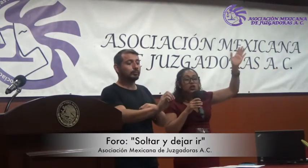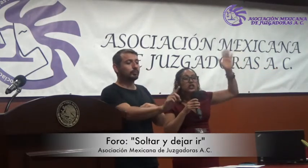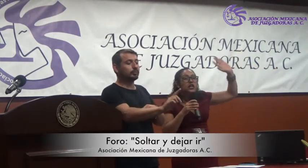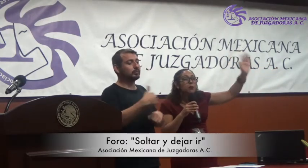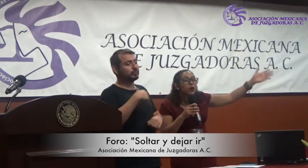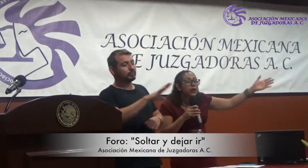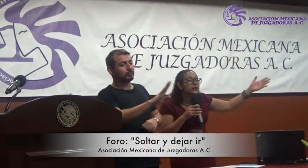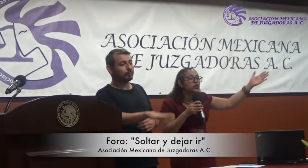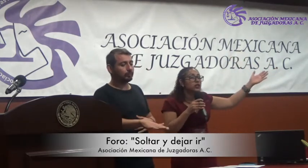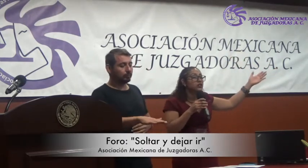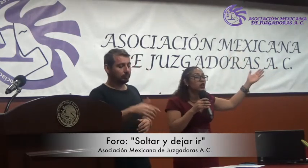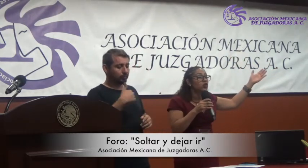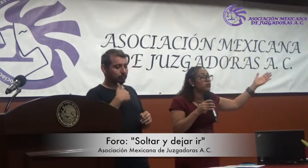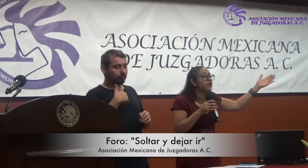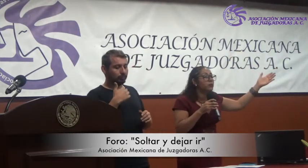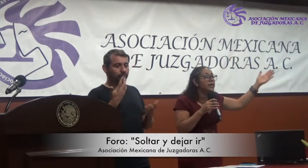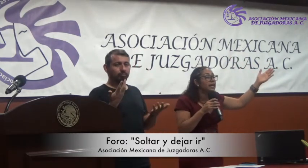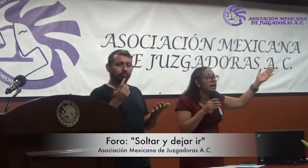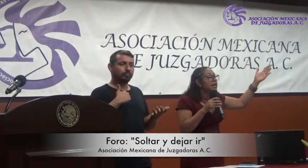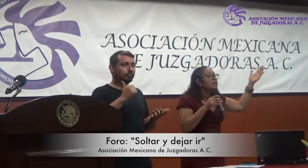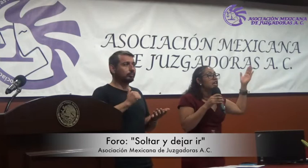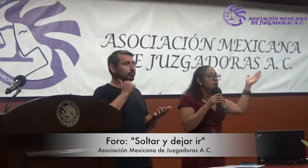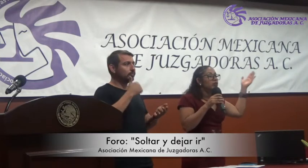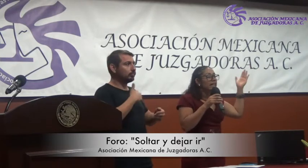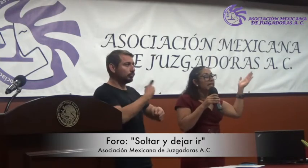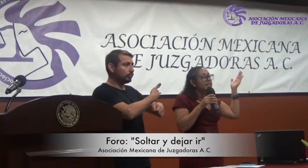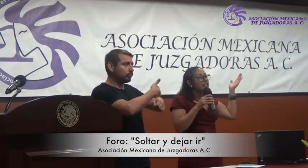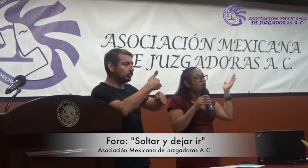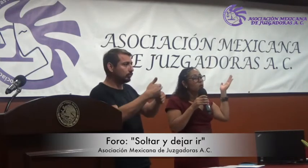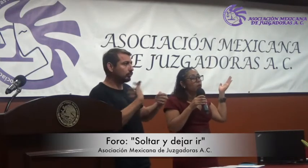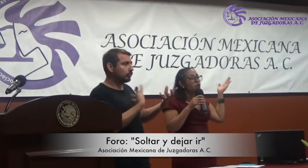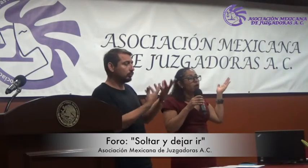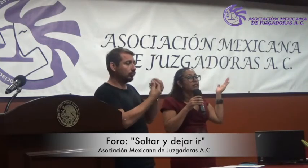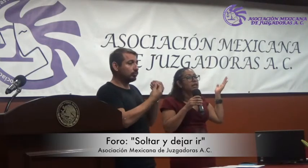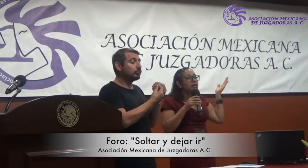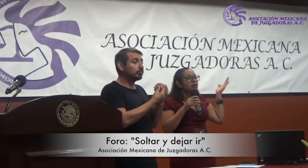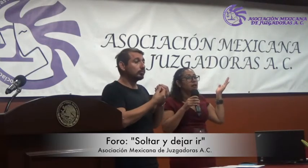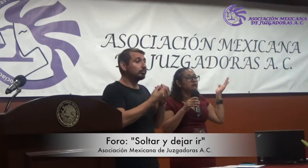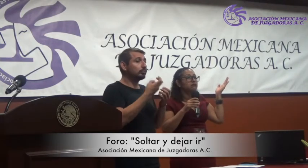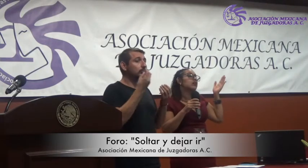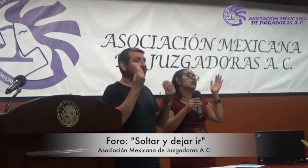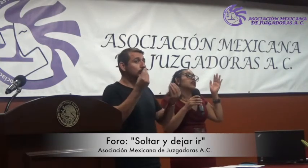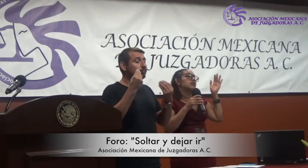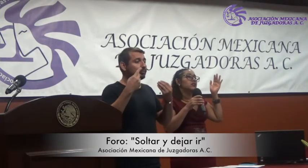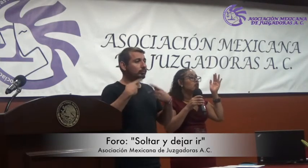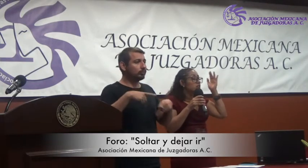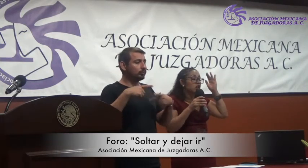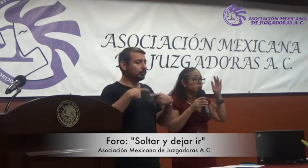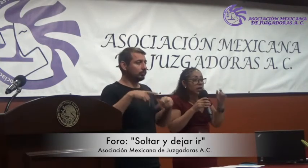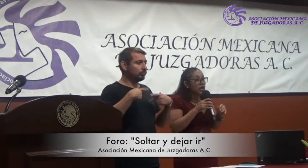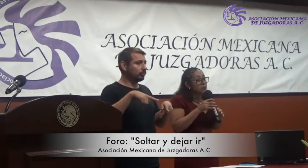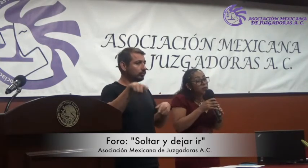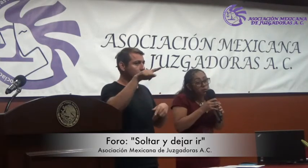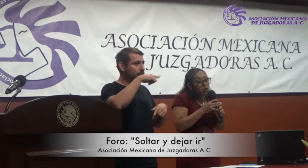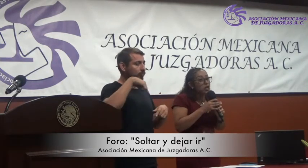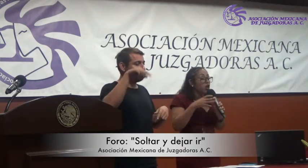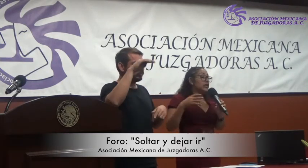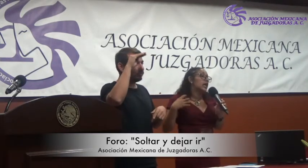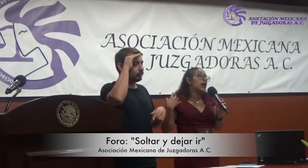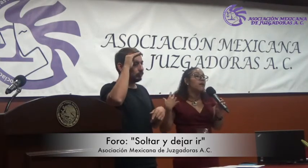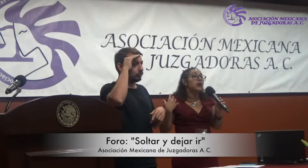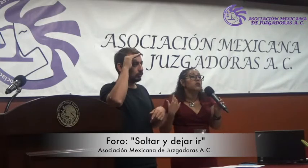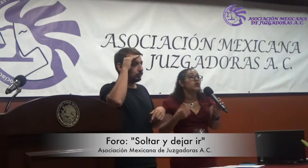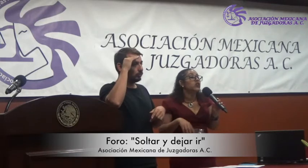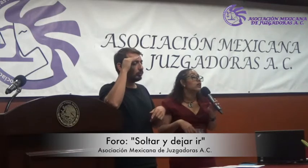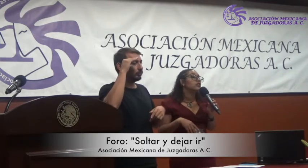morir y entonces aprovecho y estoy con mi familia. Y mucha gente tiene un poco esa idea. No, si yo supiera que ya me voy a morir o que